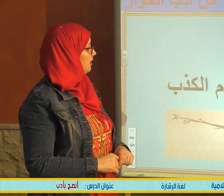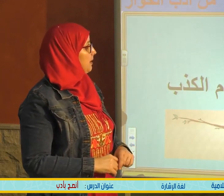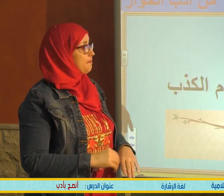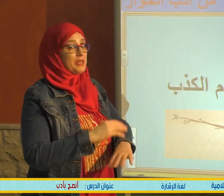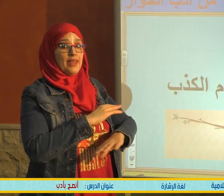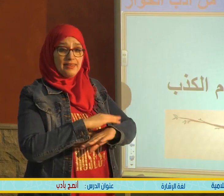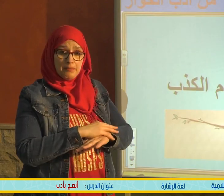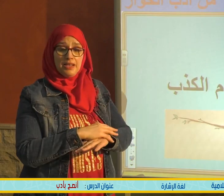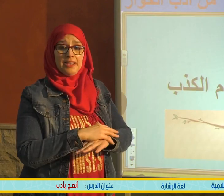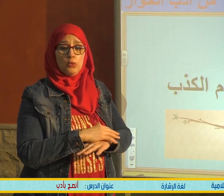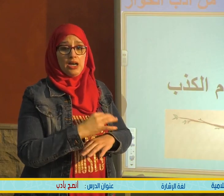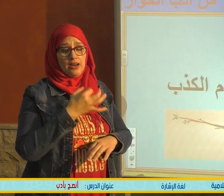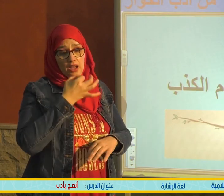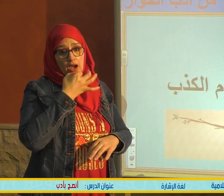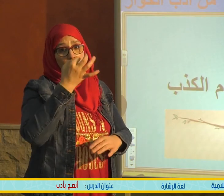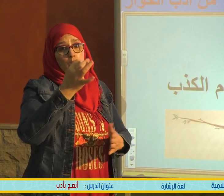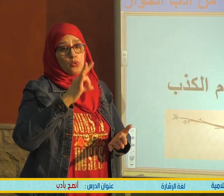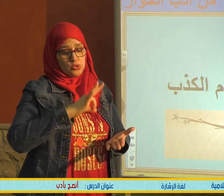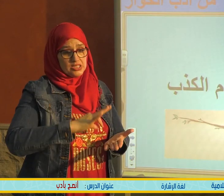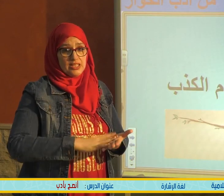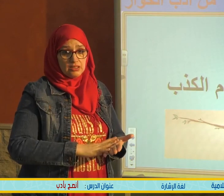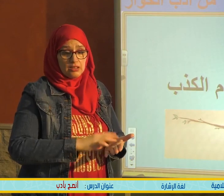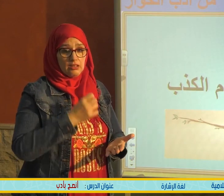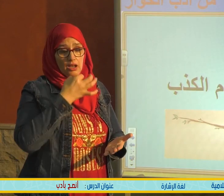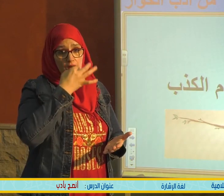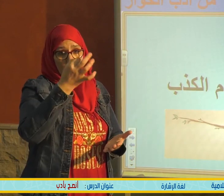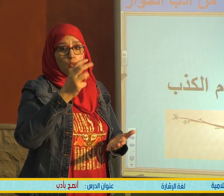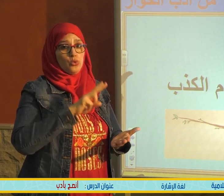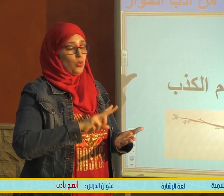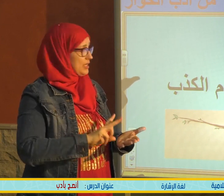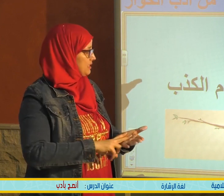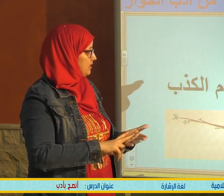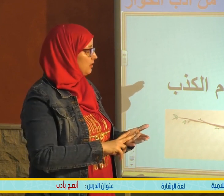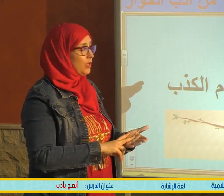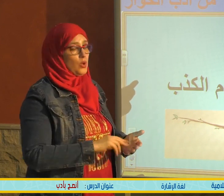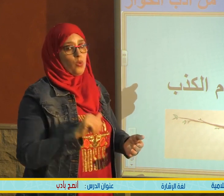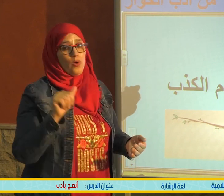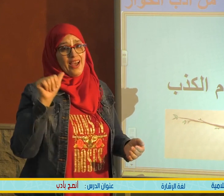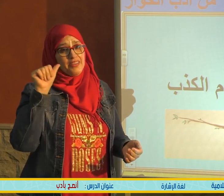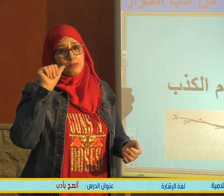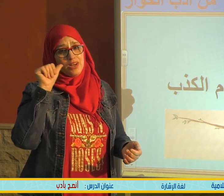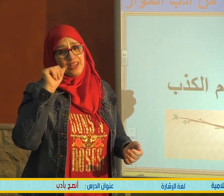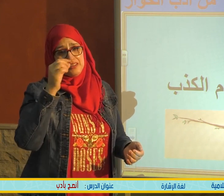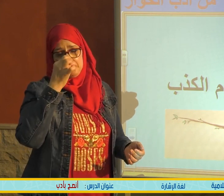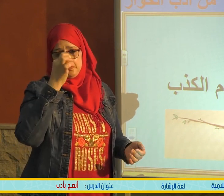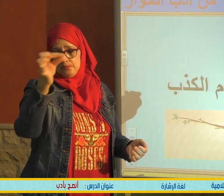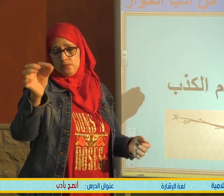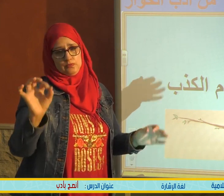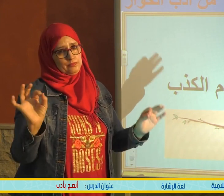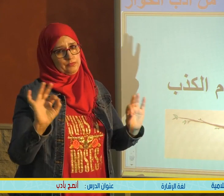من أدب الحوار قول الصدق، قول الصدق وعدم الكذب.